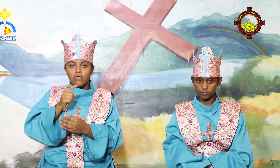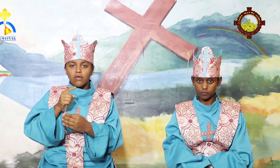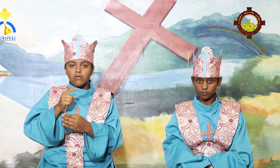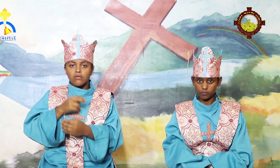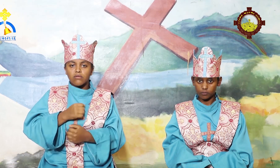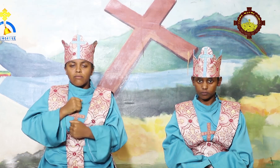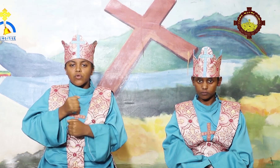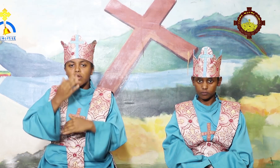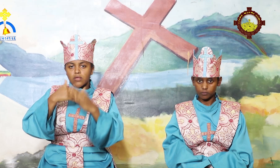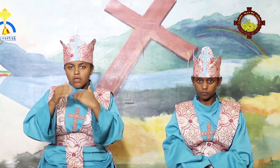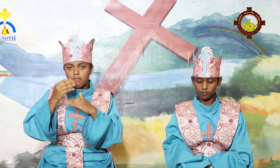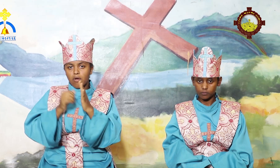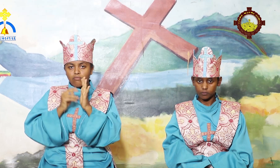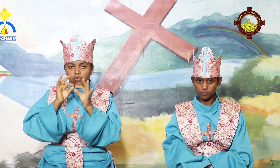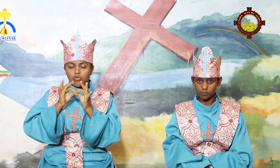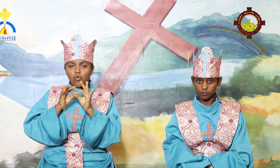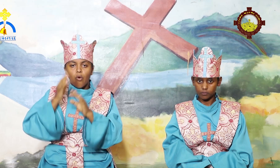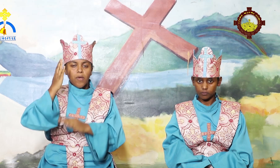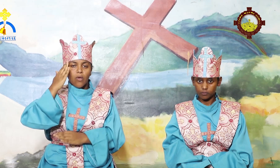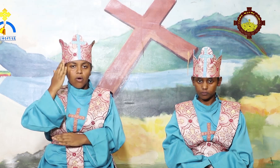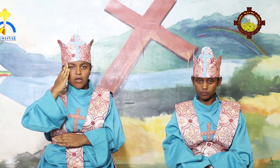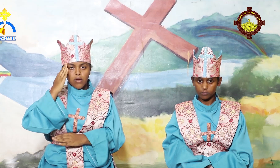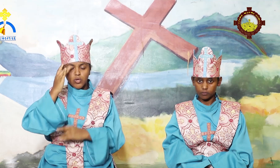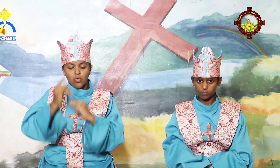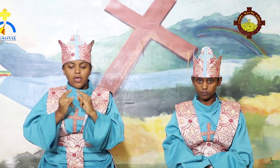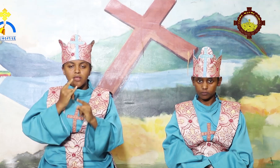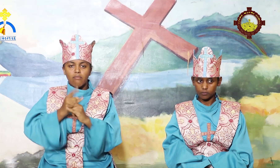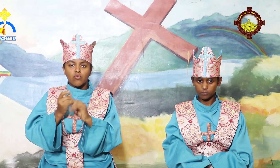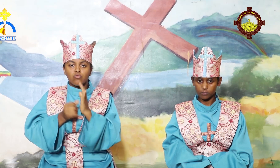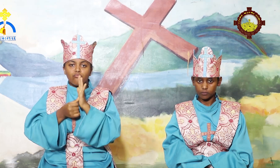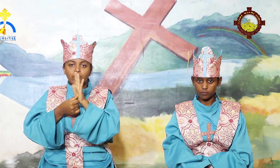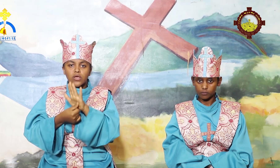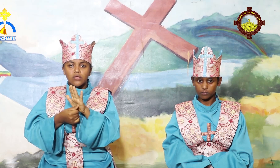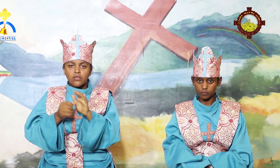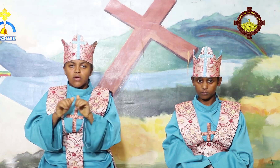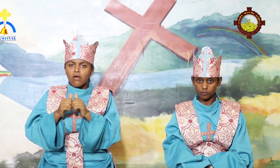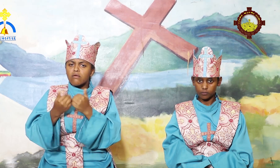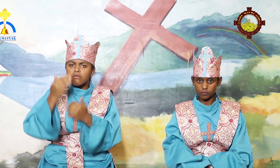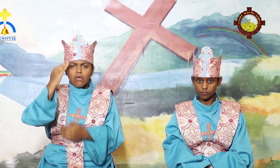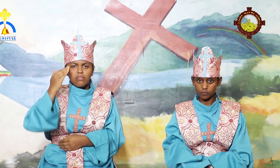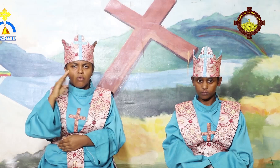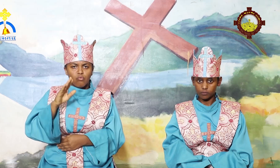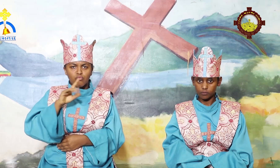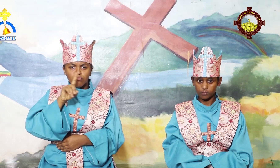ግብዞች ለሰማይም መልክማ ትርጓሜ ታውቃላችሁ፣ የዘመኑን ምልክትሳ እንዴት